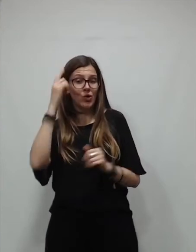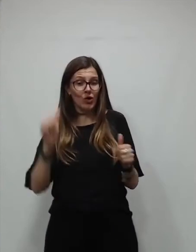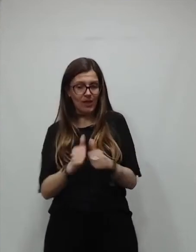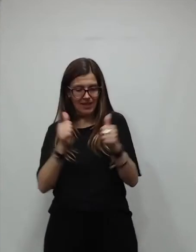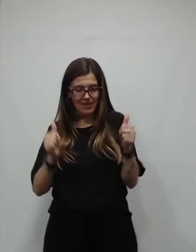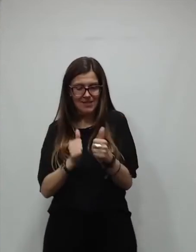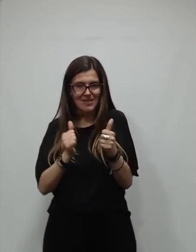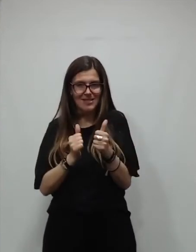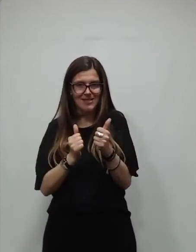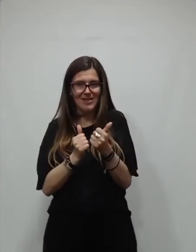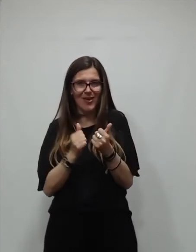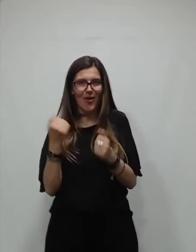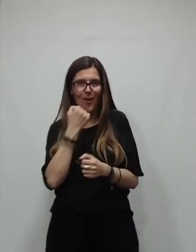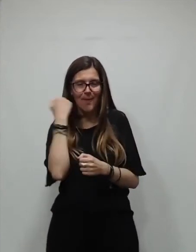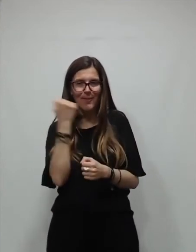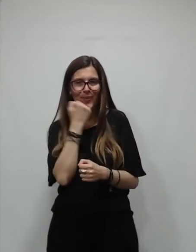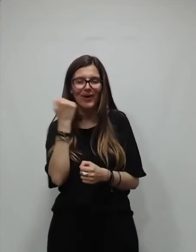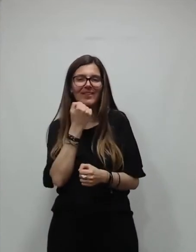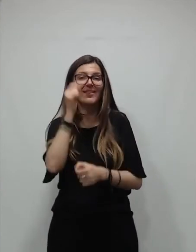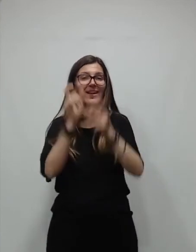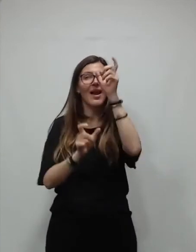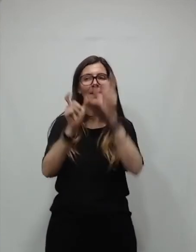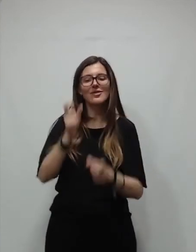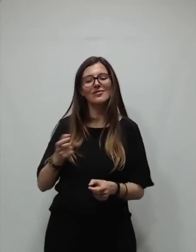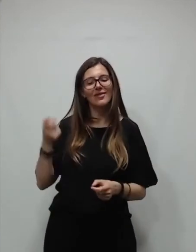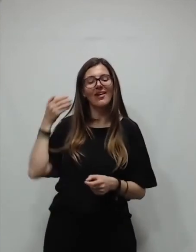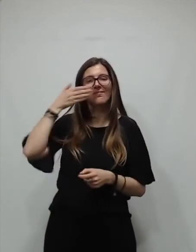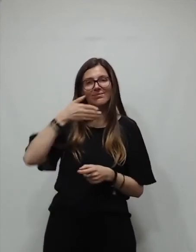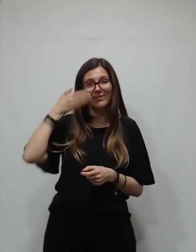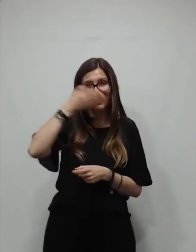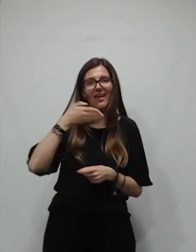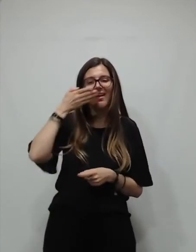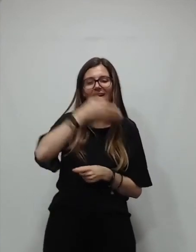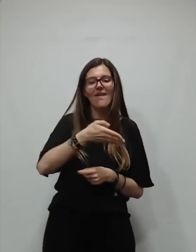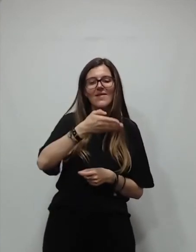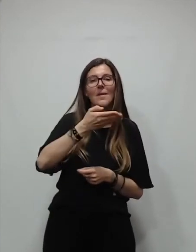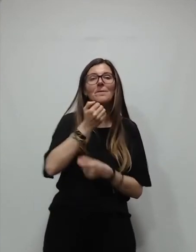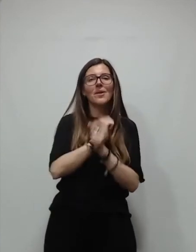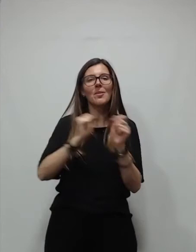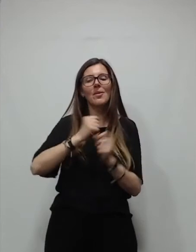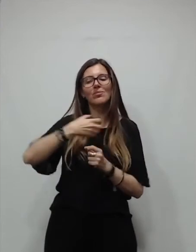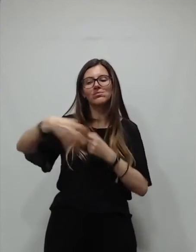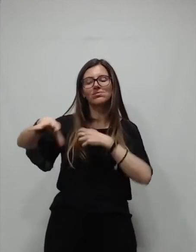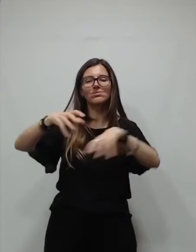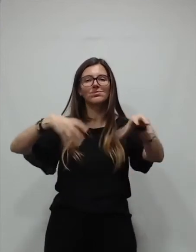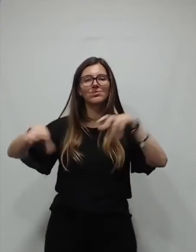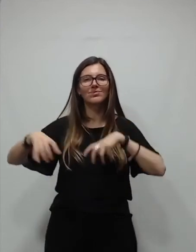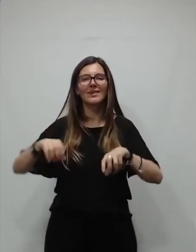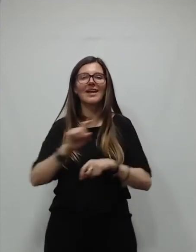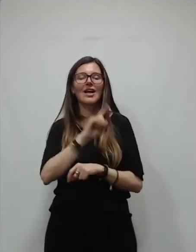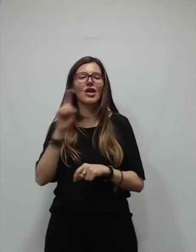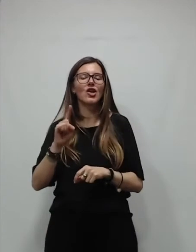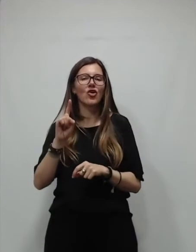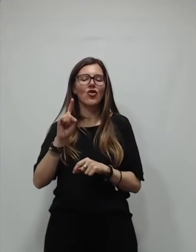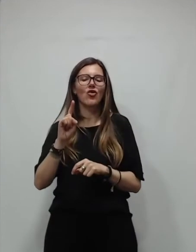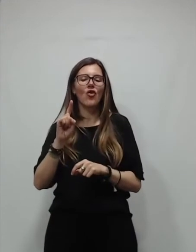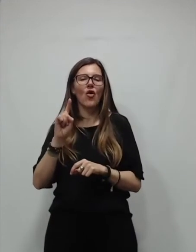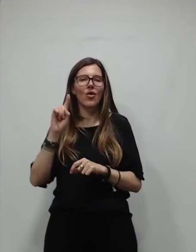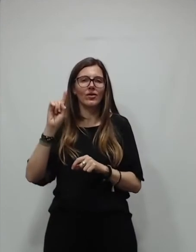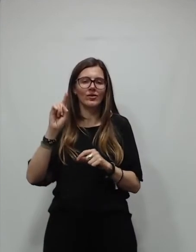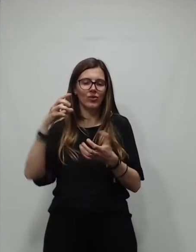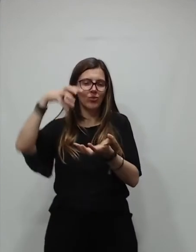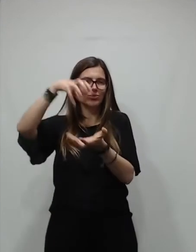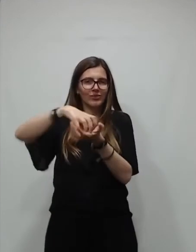las personas que participan sean ubicadas en lugares diferentes al históricamente asignados por la locura. En